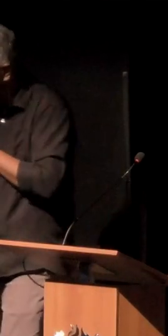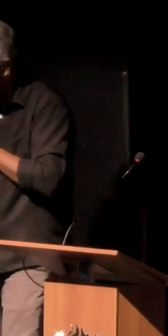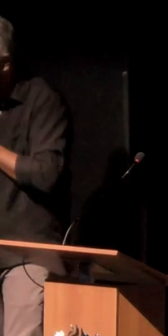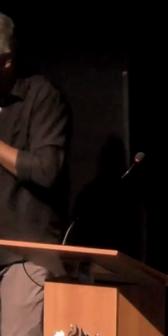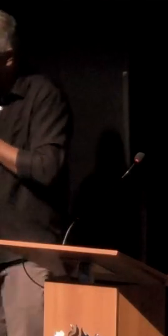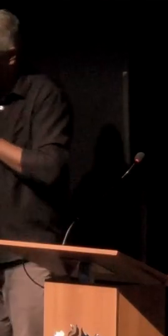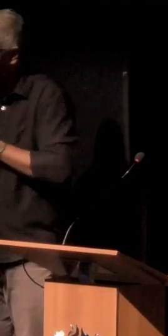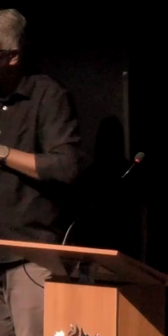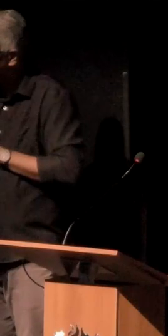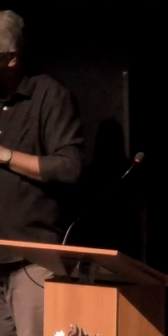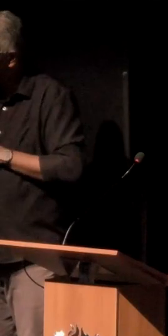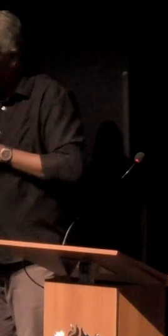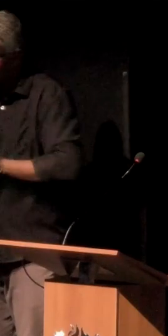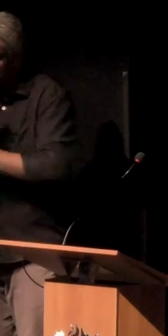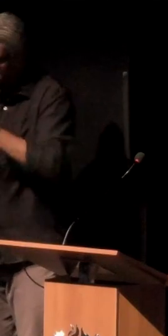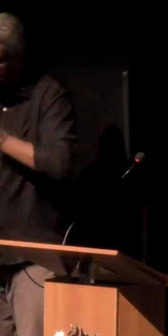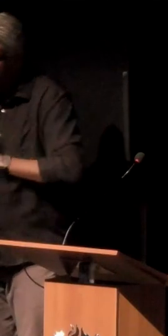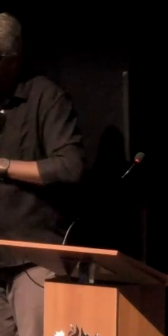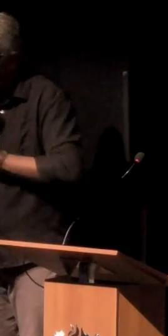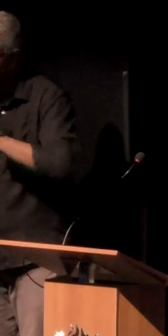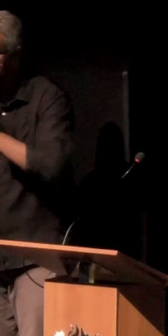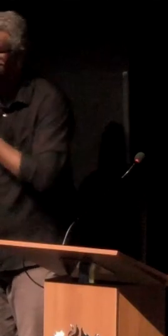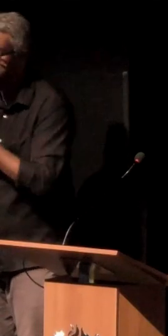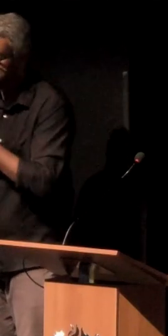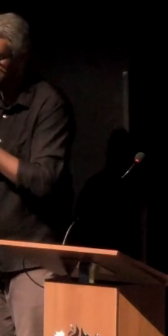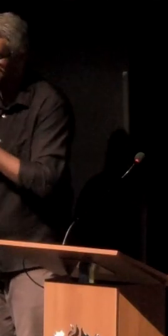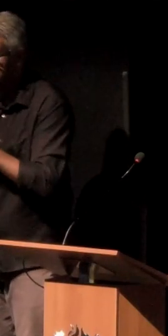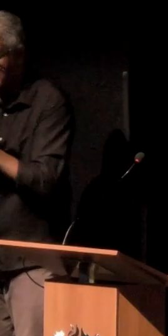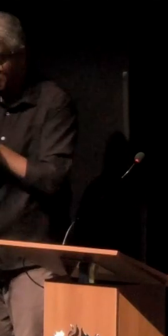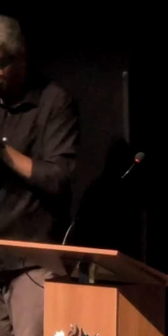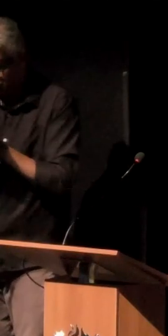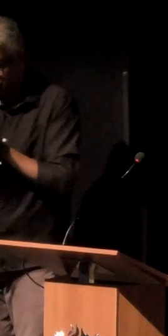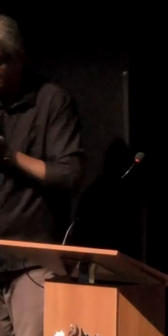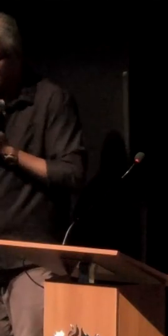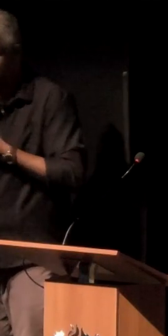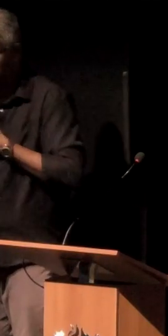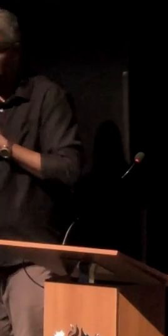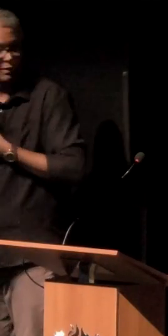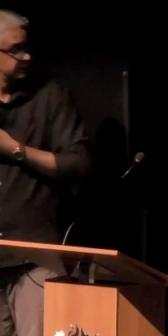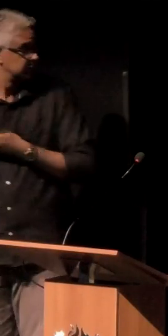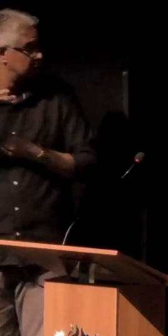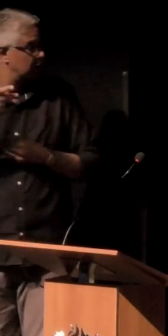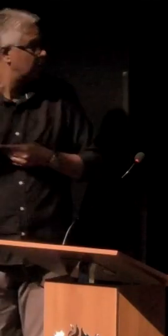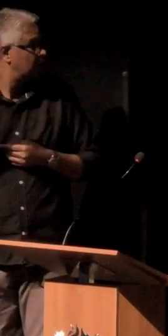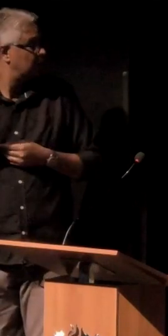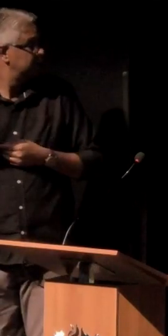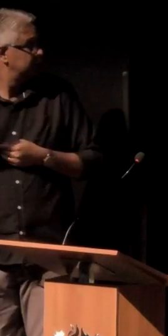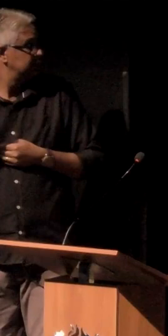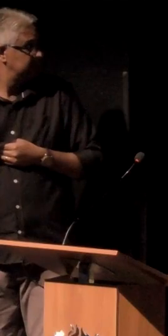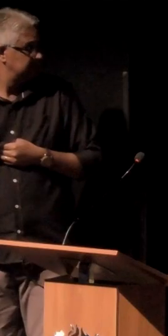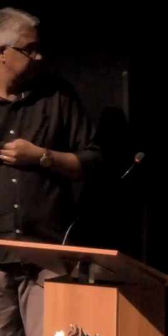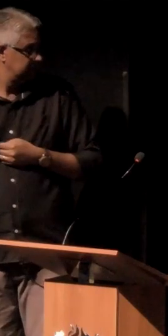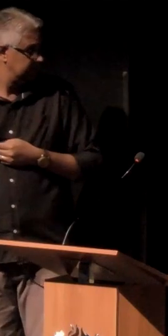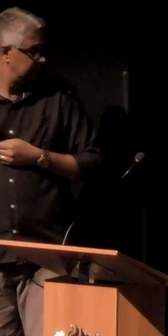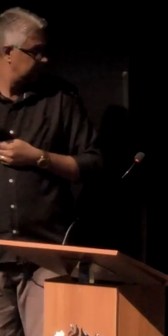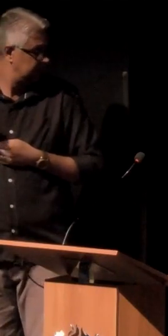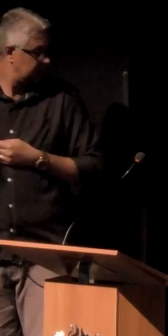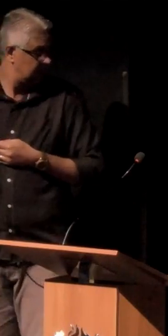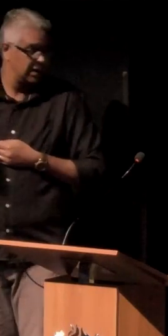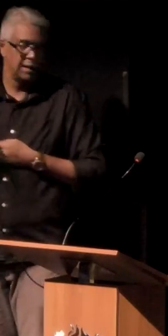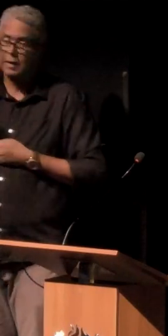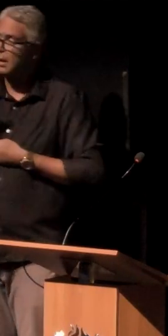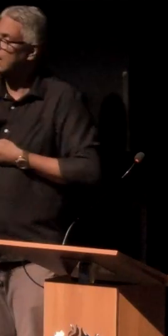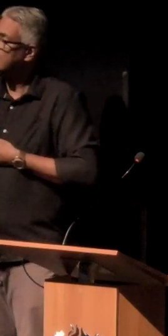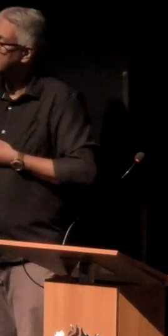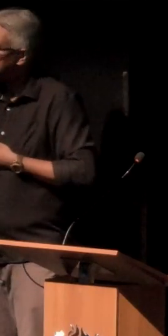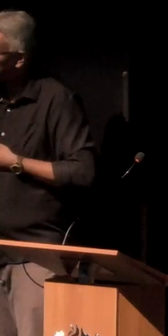no Programa Nacional de alimentação escolar né A partir de agora eu vou falar só aí ó tá a gente da saúde coletiva adora sigla né